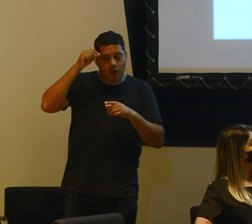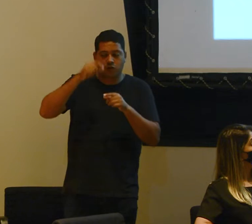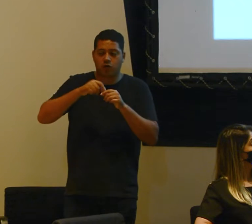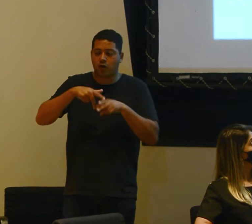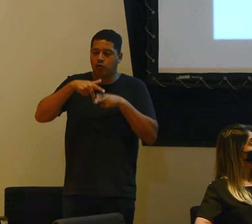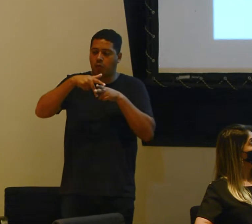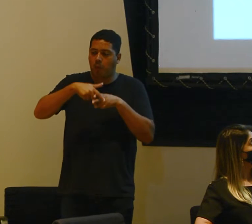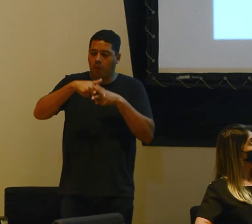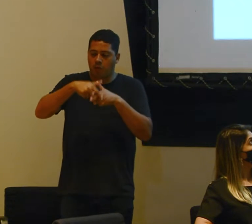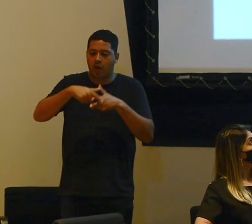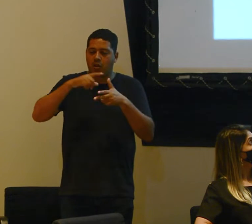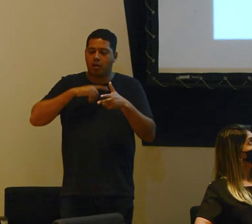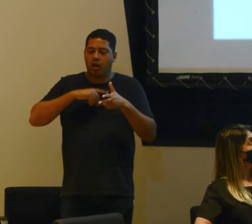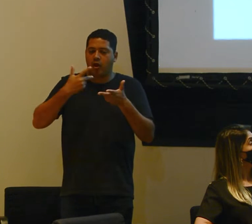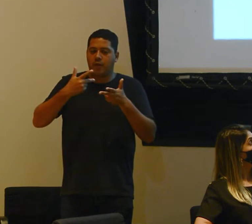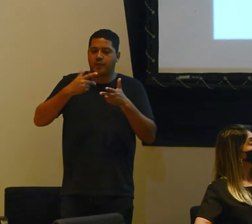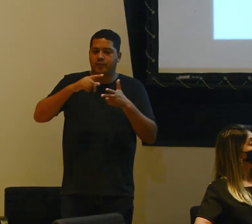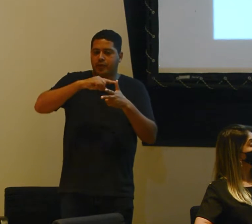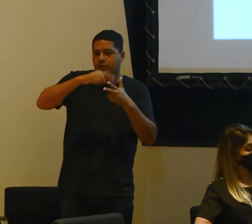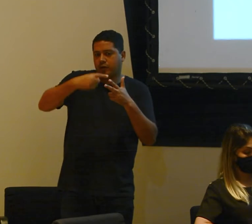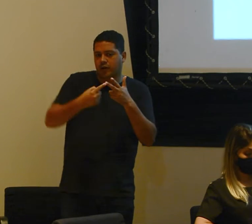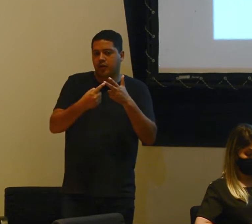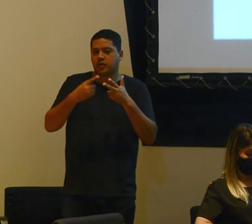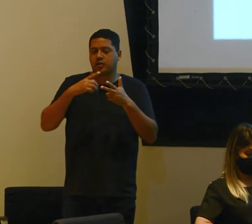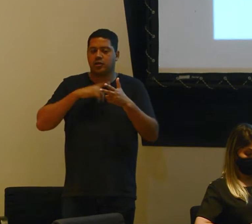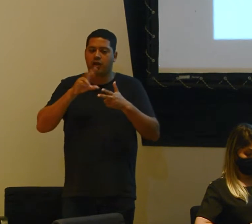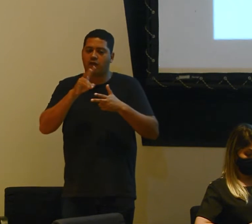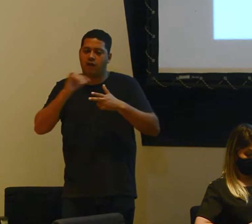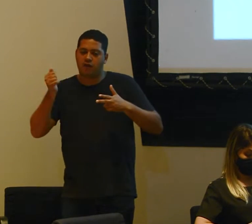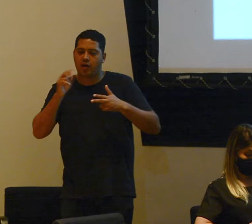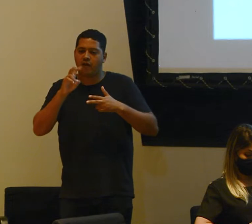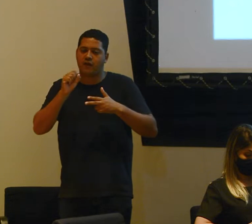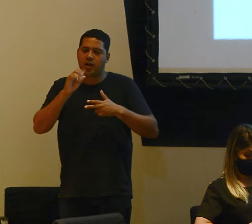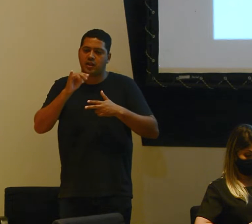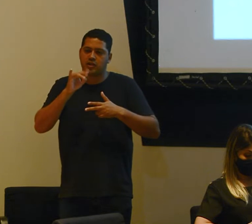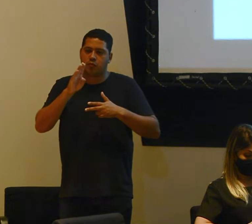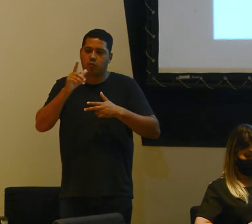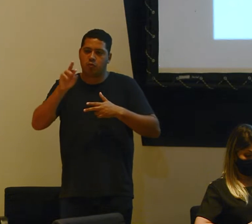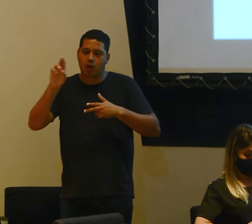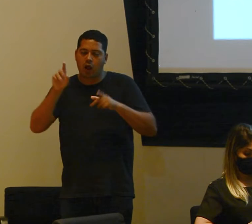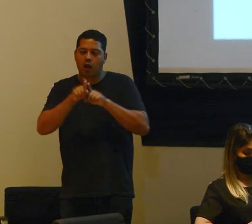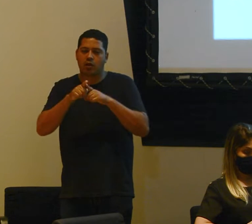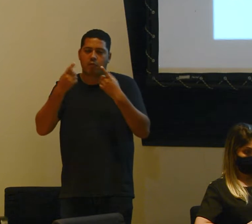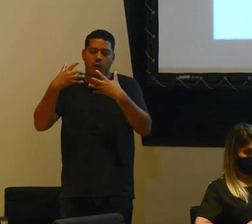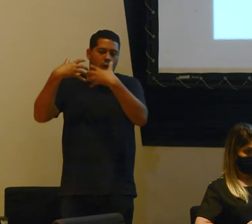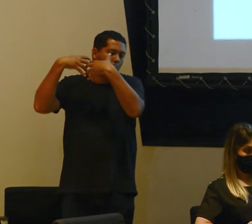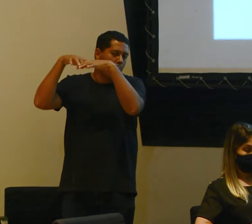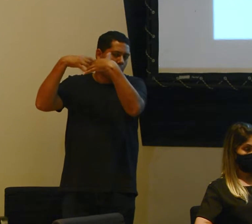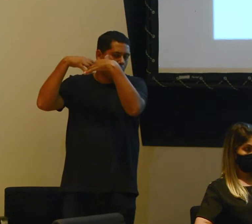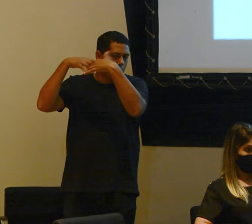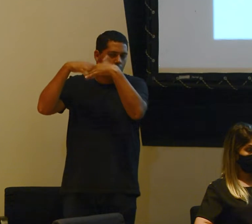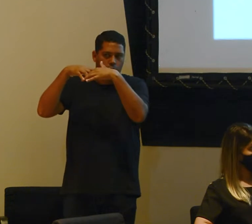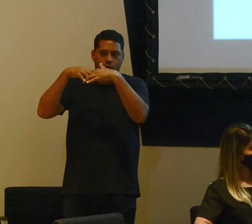gente chama de tridimensional, que ativa vias vestibulares, né? Ativa a parte de córtex motor no nosso cérebro,